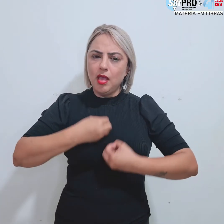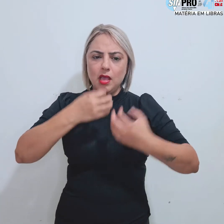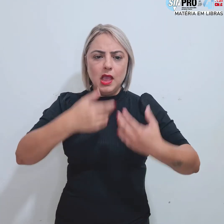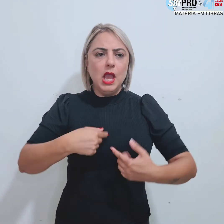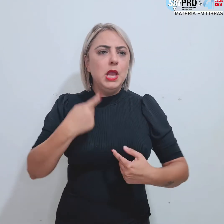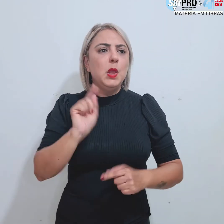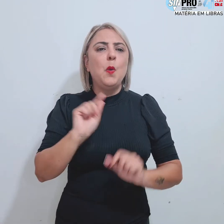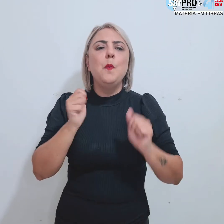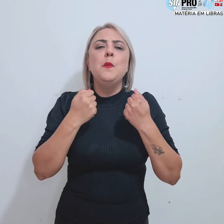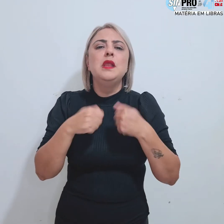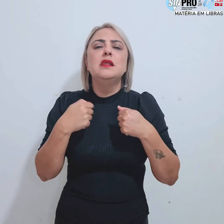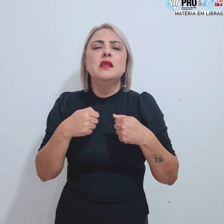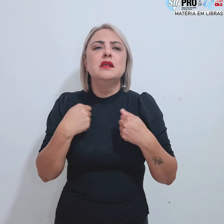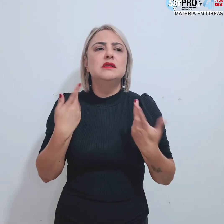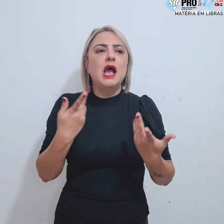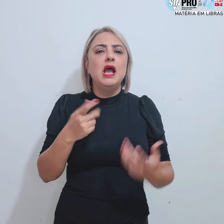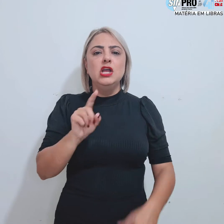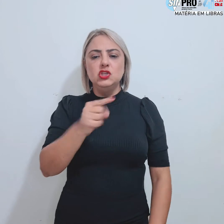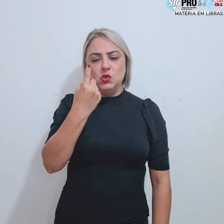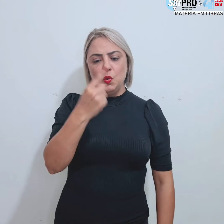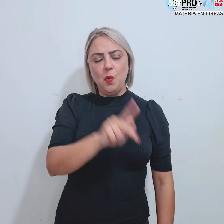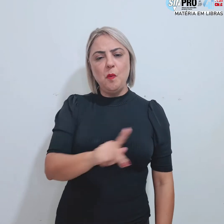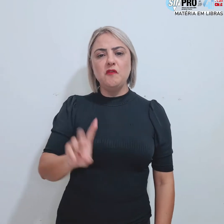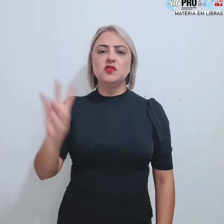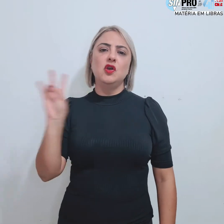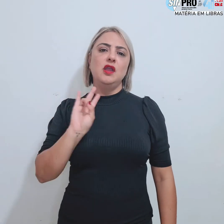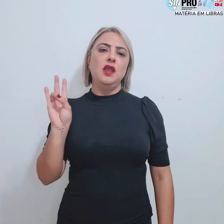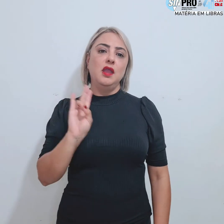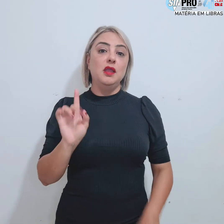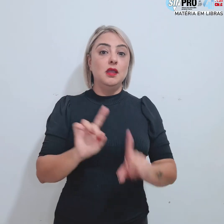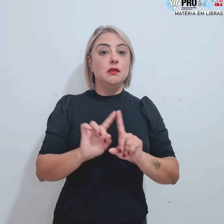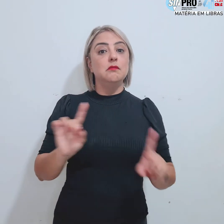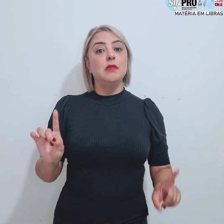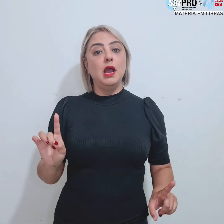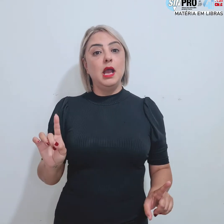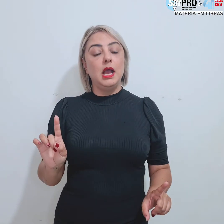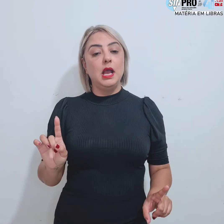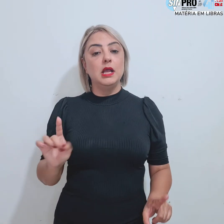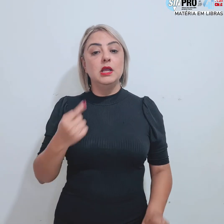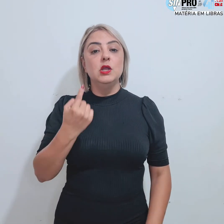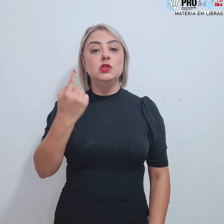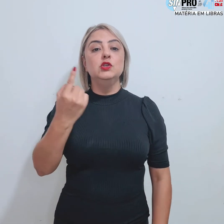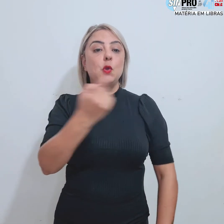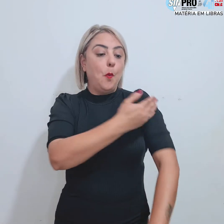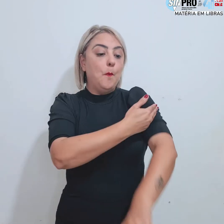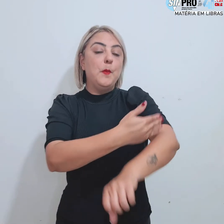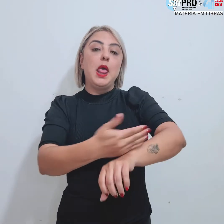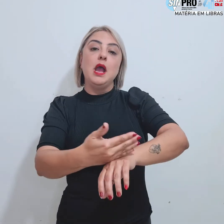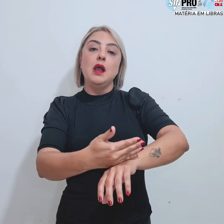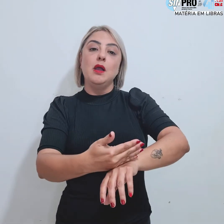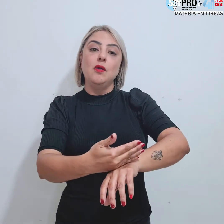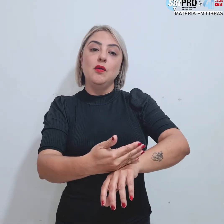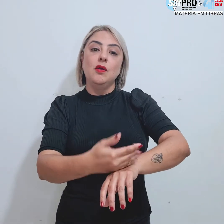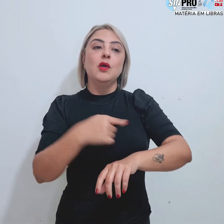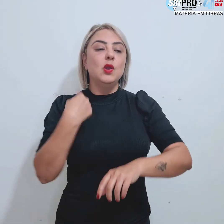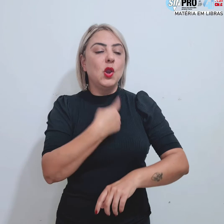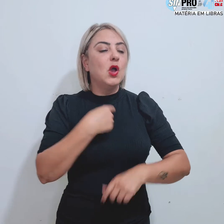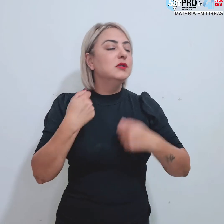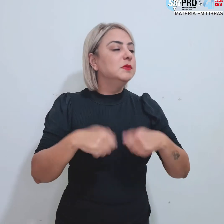e não precisarem de um professor que é gay, mas de um branco. A gente